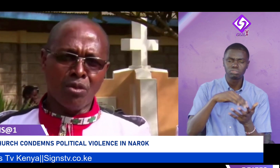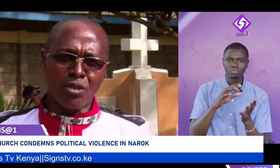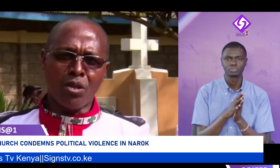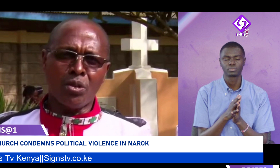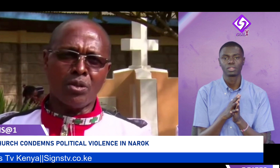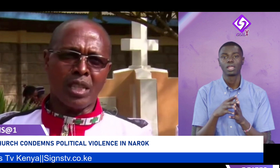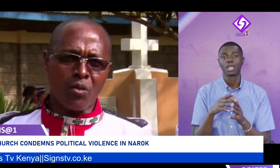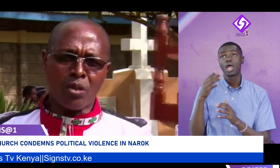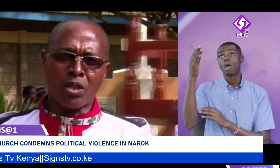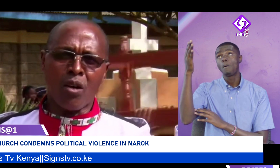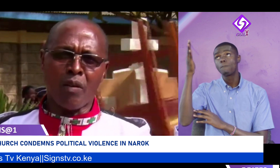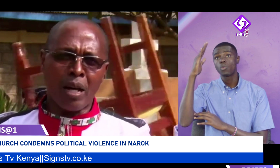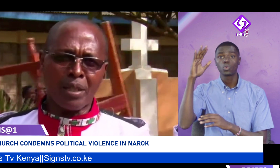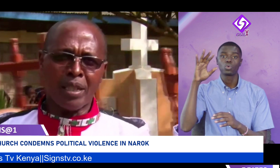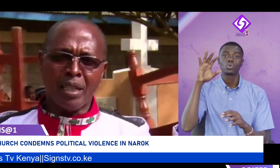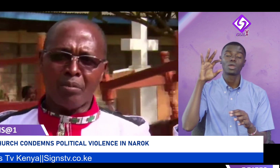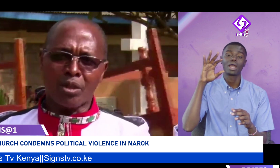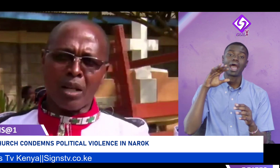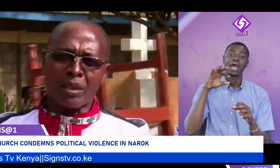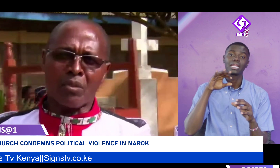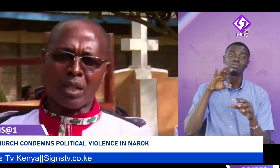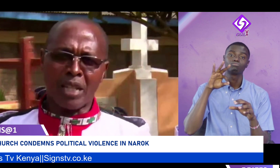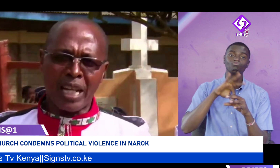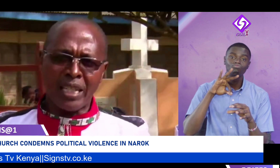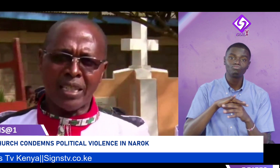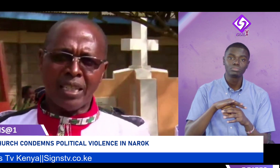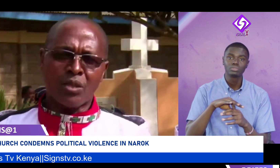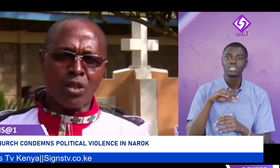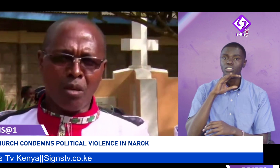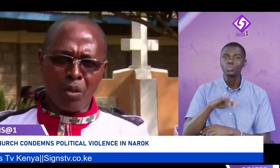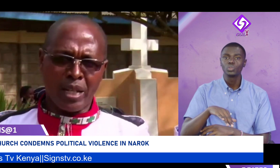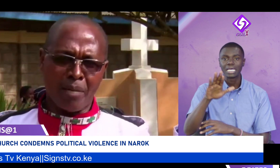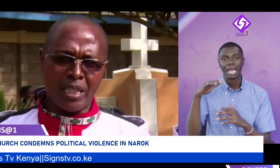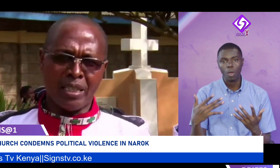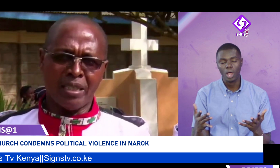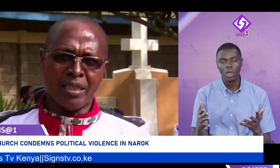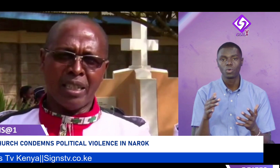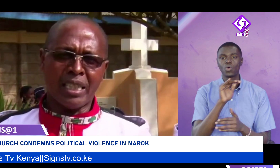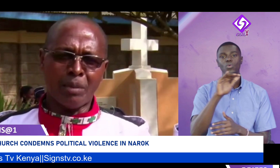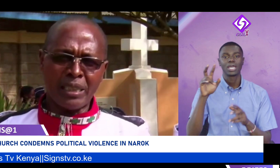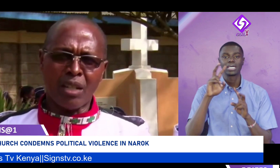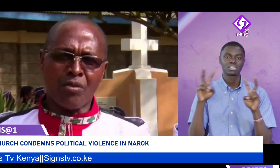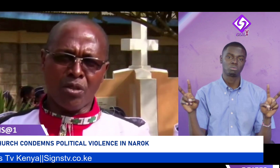ndio huchagua utaoa wapi, mtoto yako atakuwa namna gani, tungeomba kuwe na amani. And especially kwa viongozi